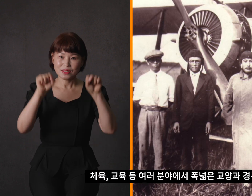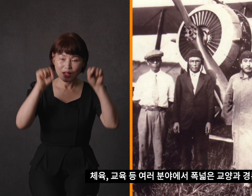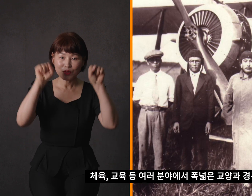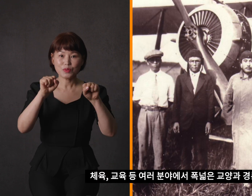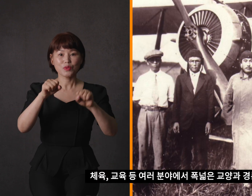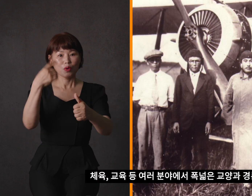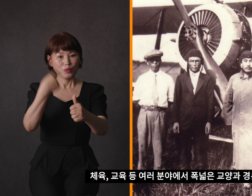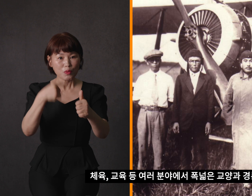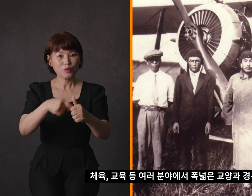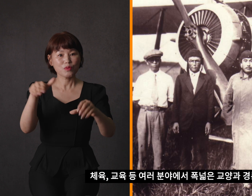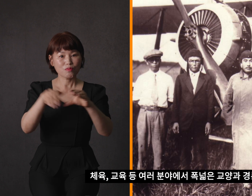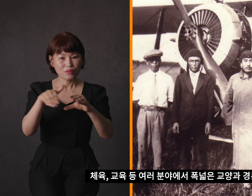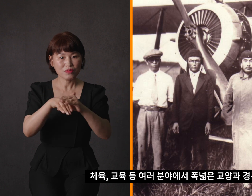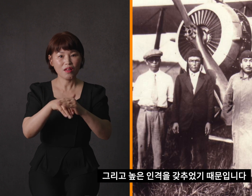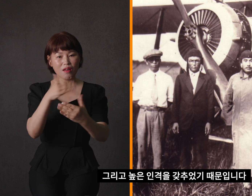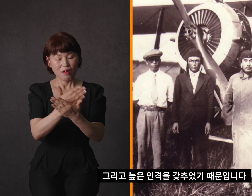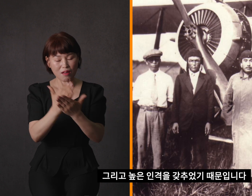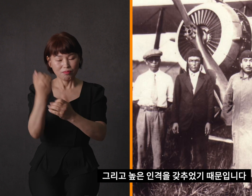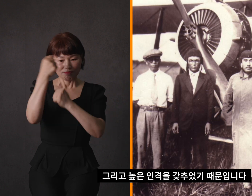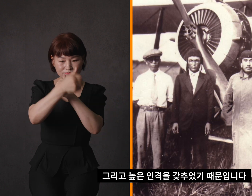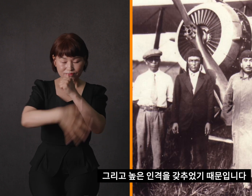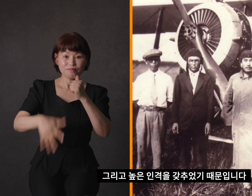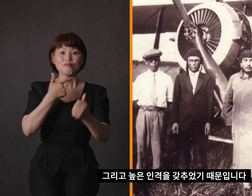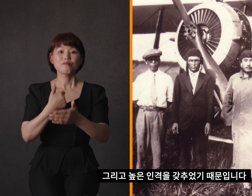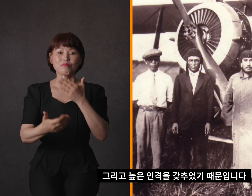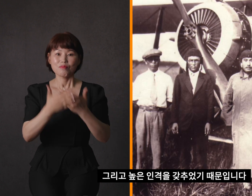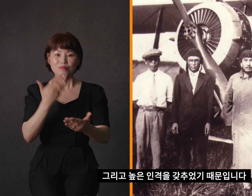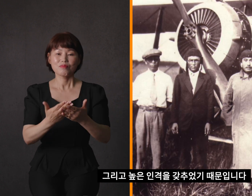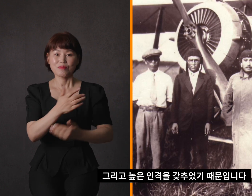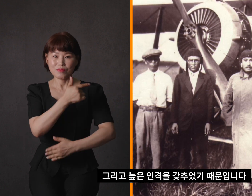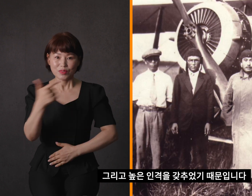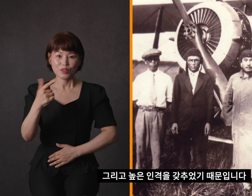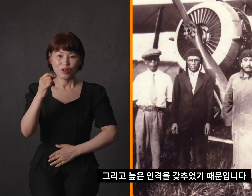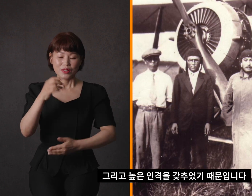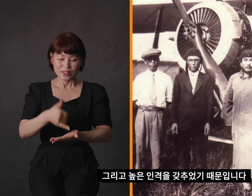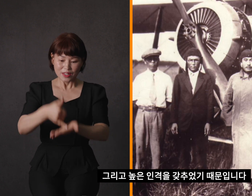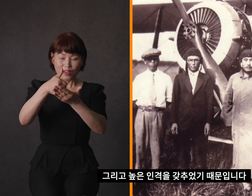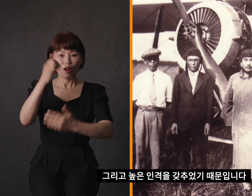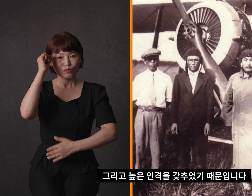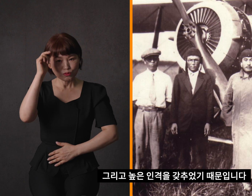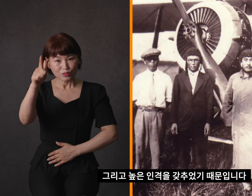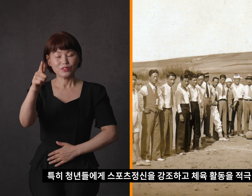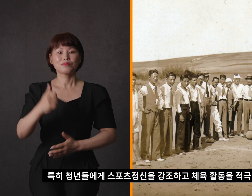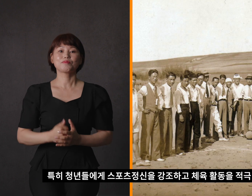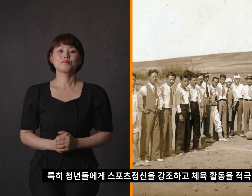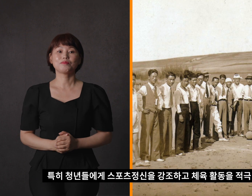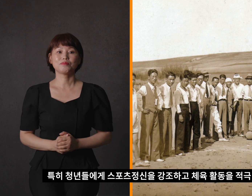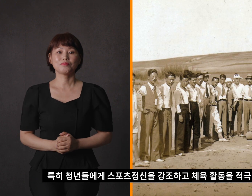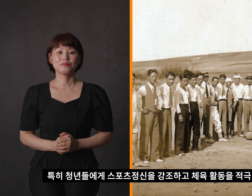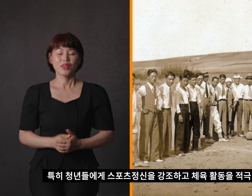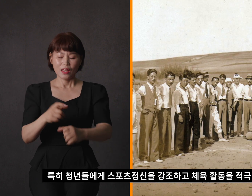분야에서 폭넓은 교양과 경륜, 그리고 높은 인격을 갖추었기 때문입니다.